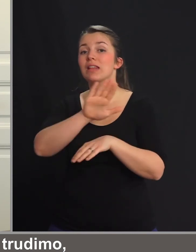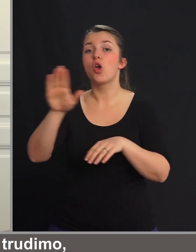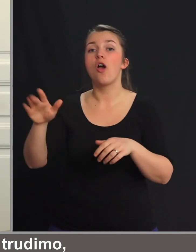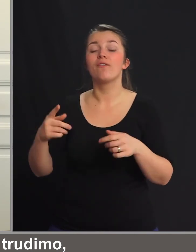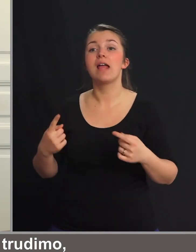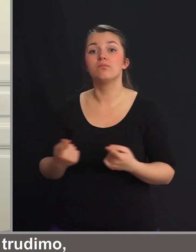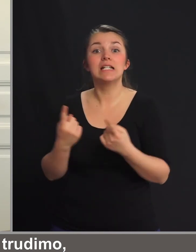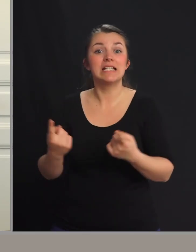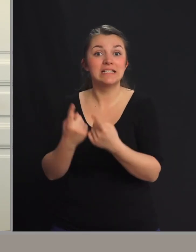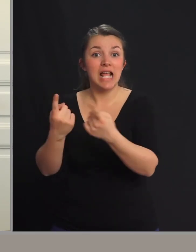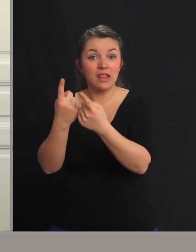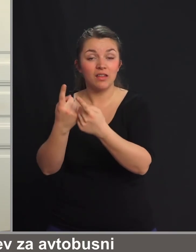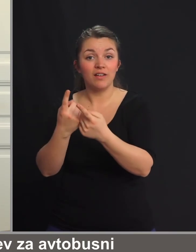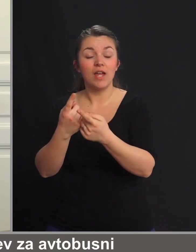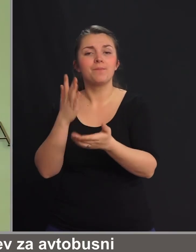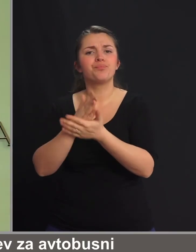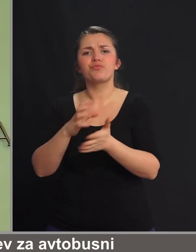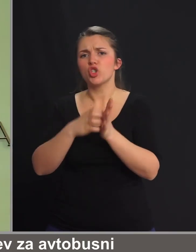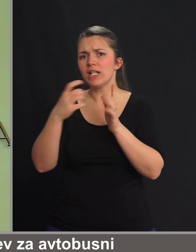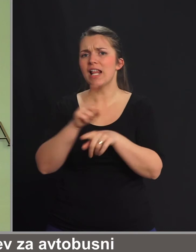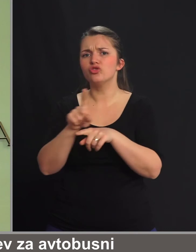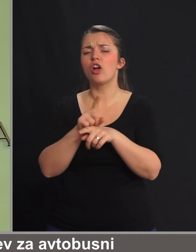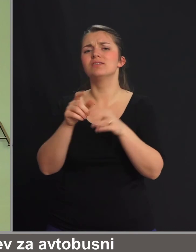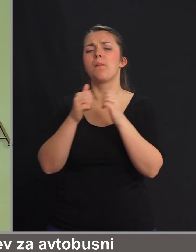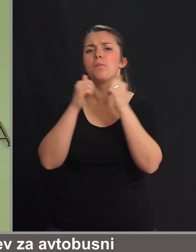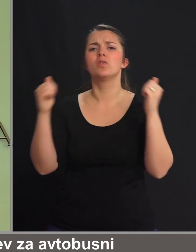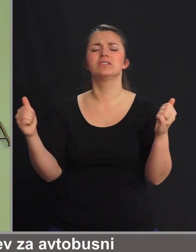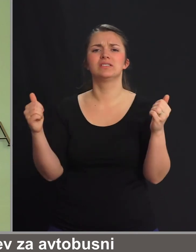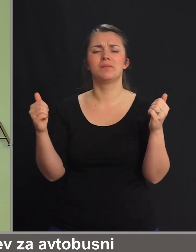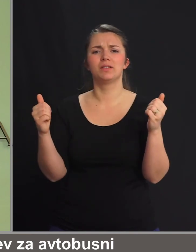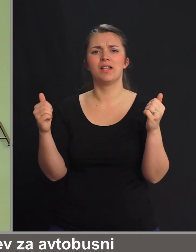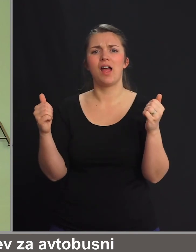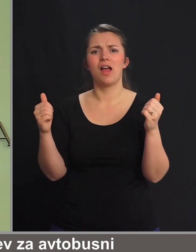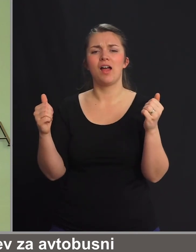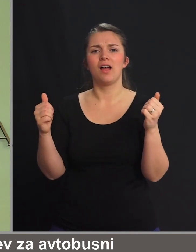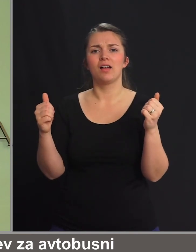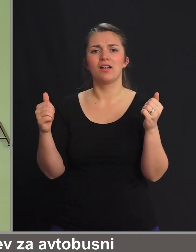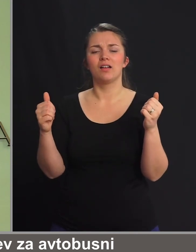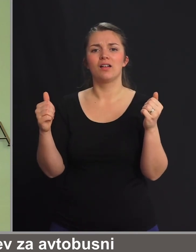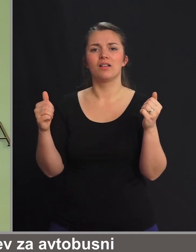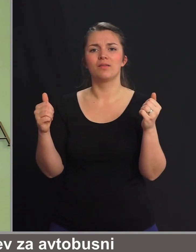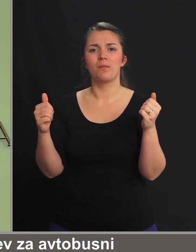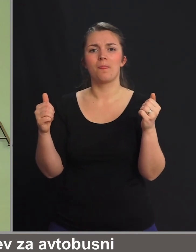njihove inicijative. Že dalj časa je posebna